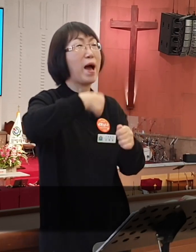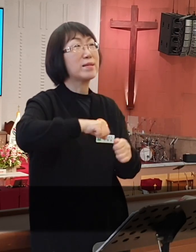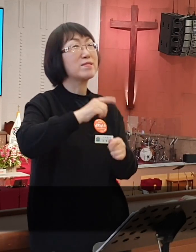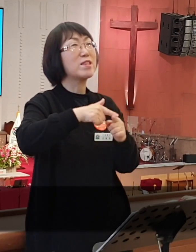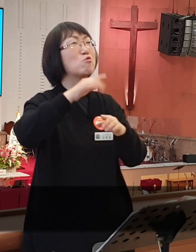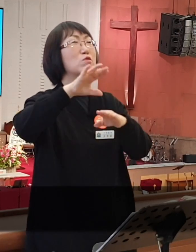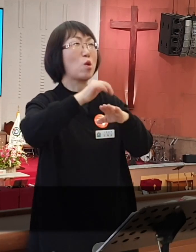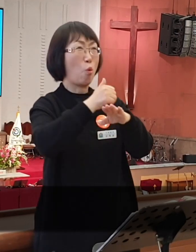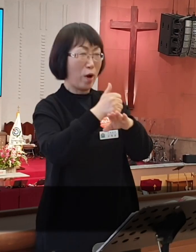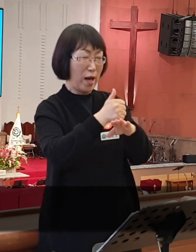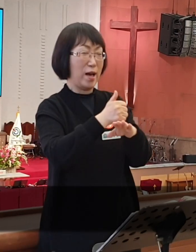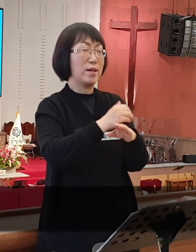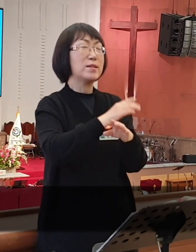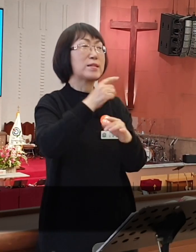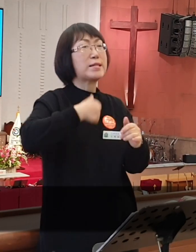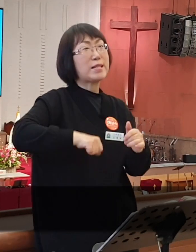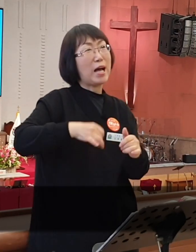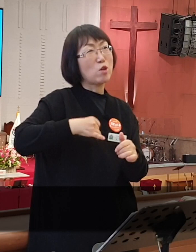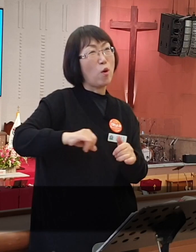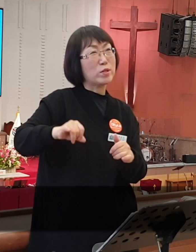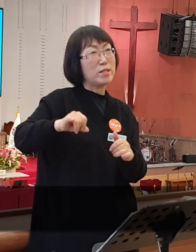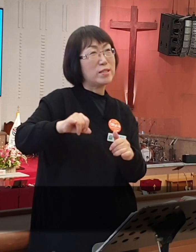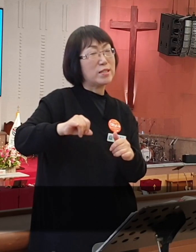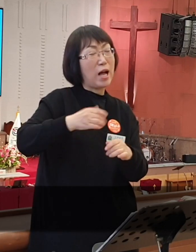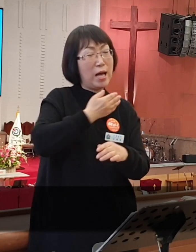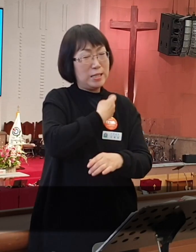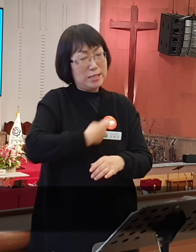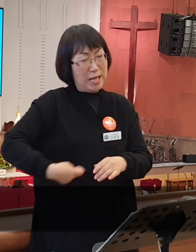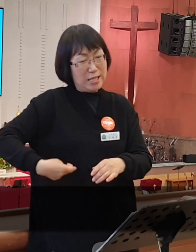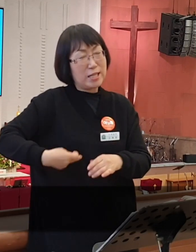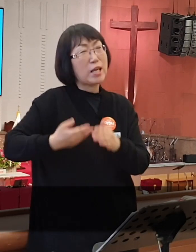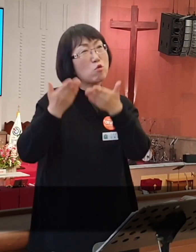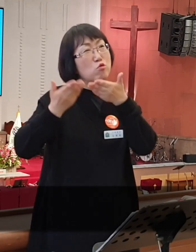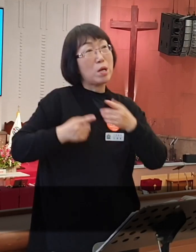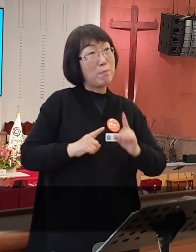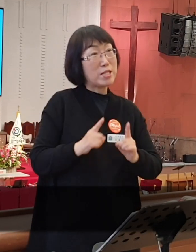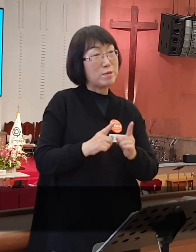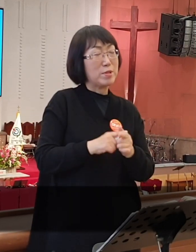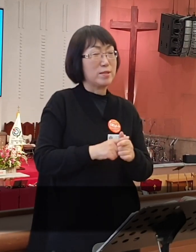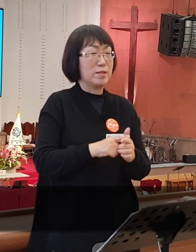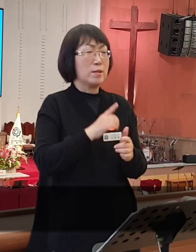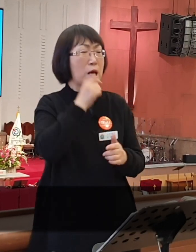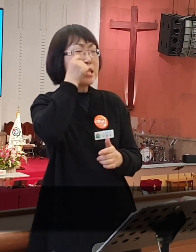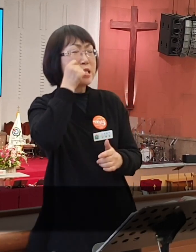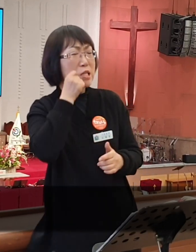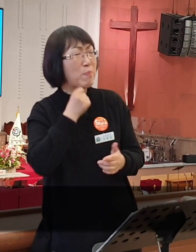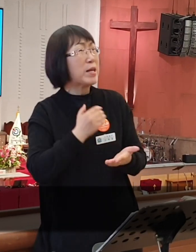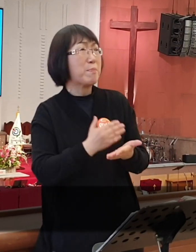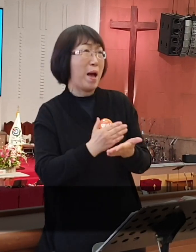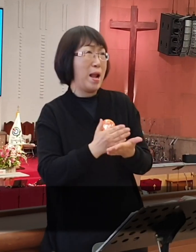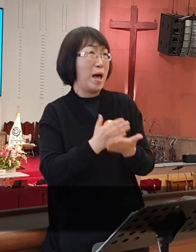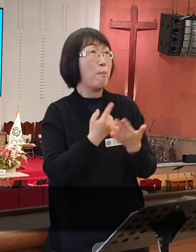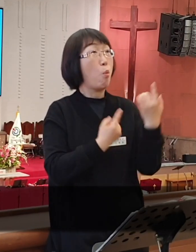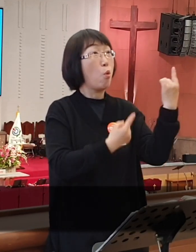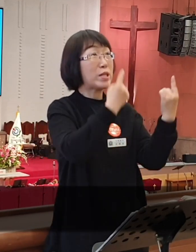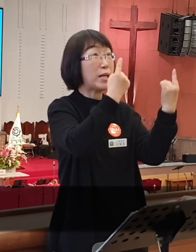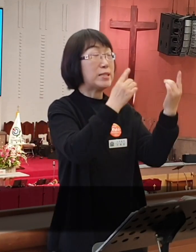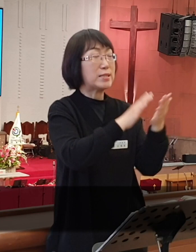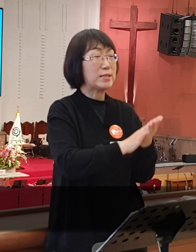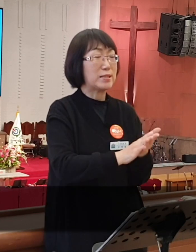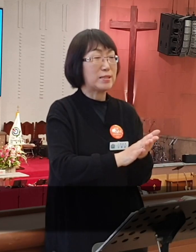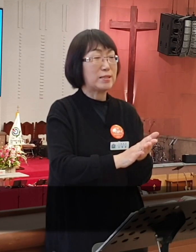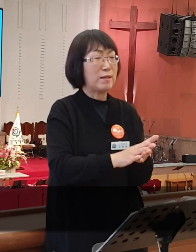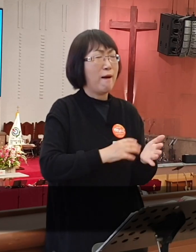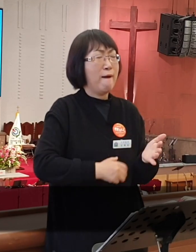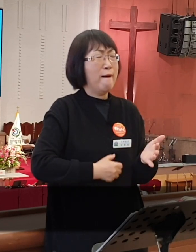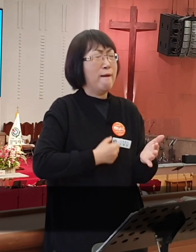아들이신 예수 그리스도가 그 자녀들 그리고 그 제자들에게 주시는 말씀은요. 단지 슬퍼하지 말아라 보다는